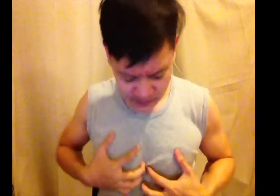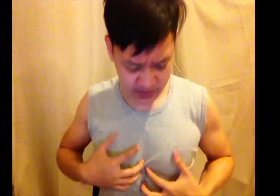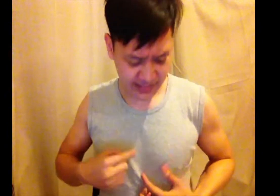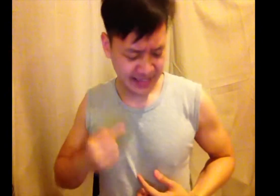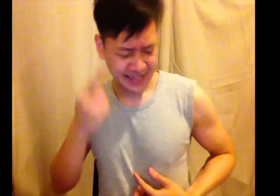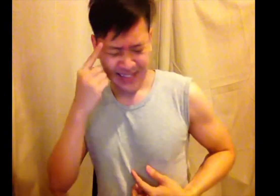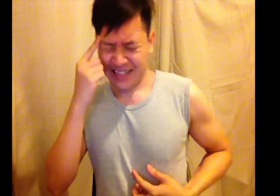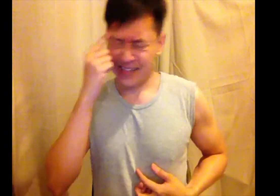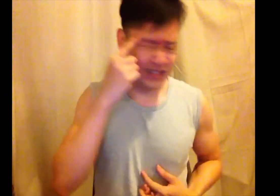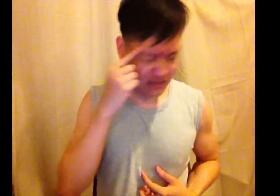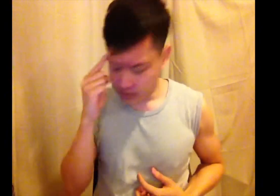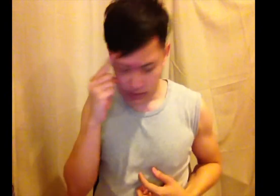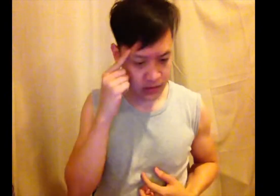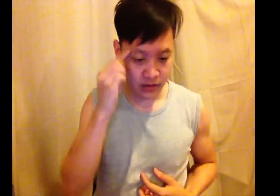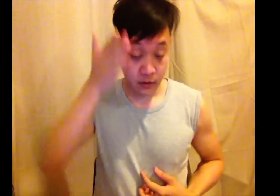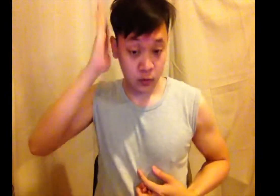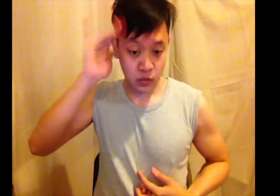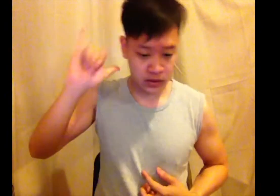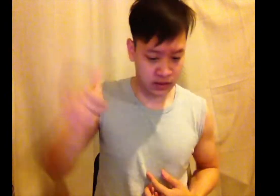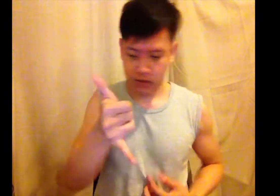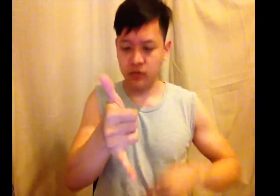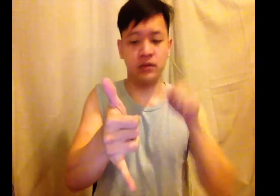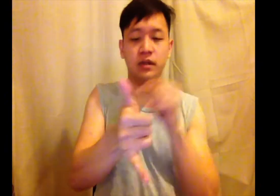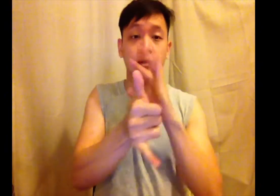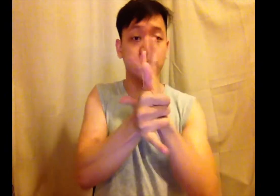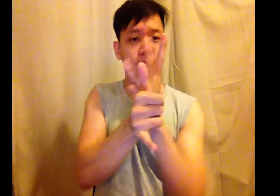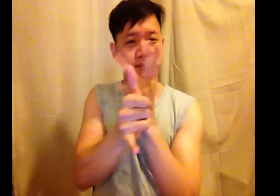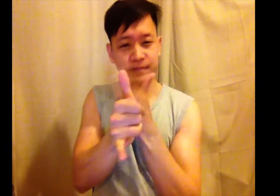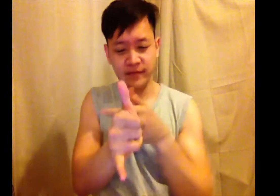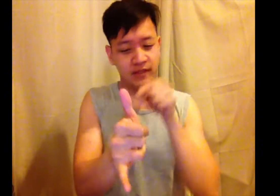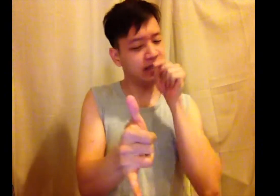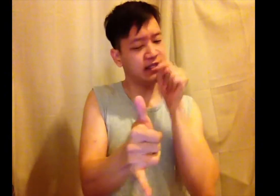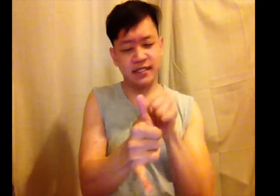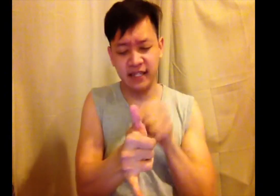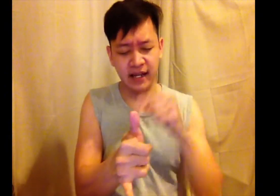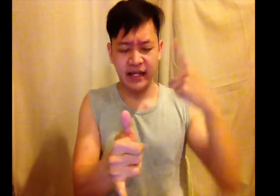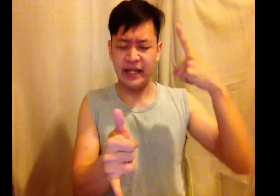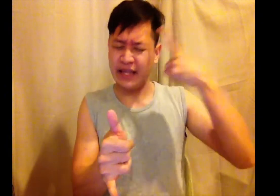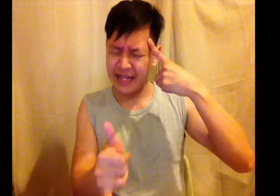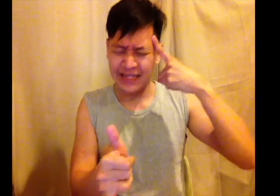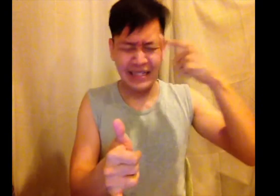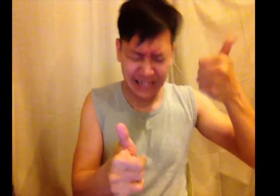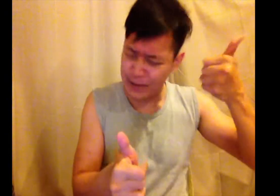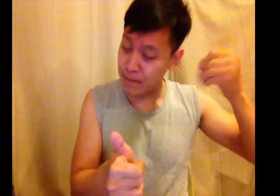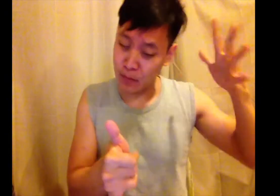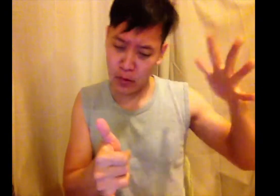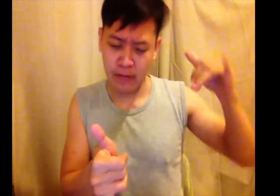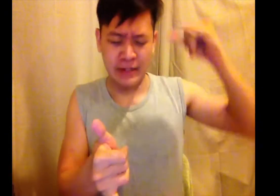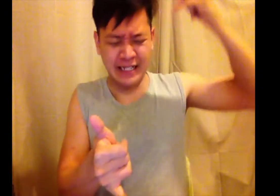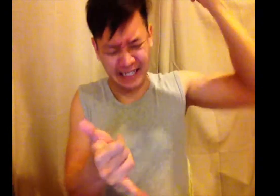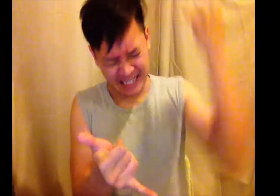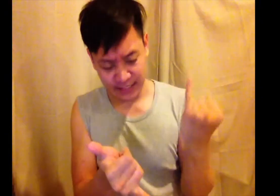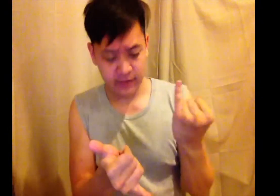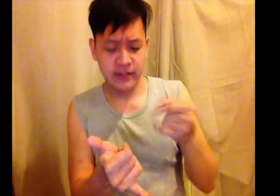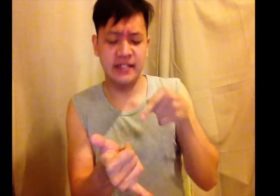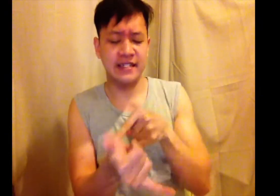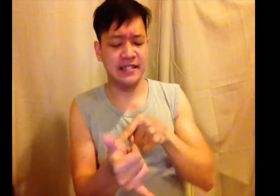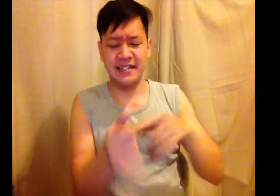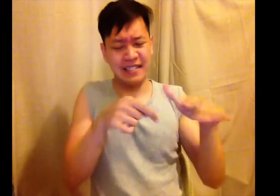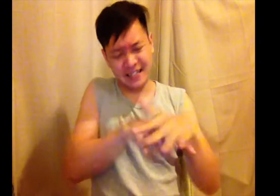ปะทุในใจของฉันยังเชื่อว่าฆาตกรหัวใจไม่ได้เกิดเพื่อคิดแต่เกิดมาเพื่อฆ่าเขาอาจเปลี่ยนผู้หญิงเหมือนเปลี่ยนเสื้อผ้าแต่อยากให้เ